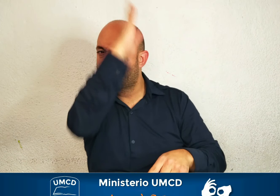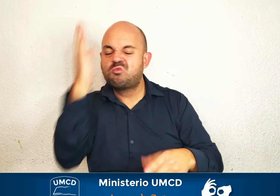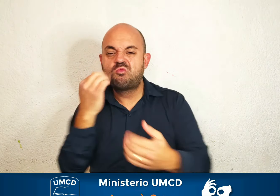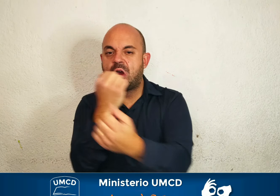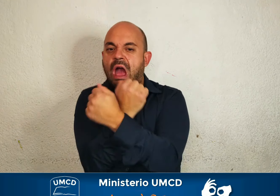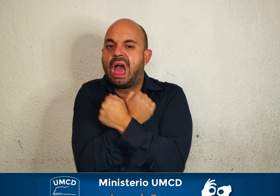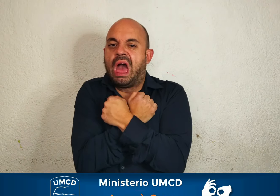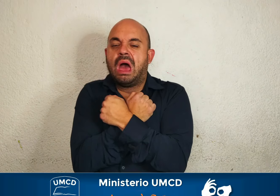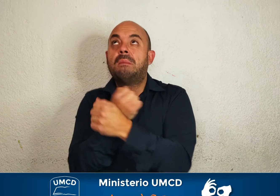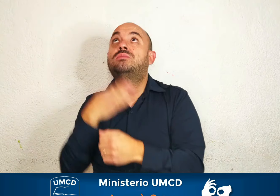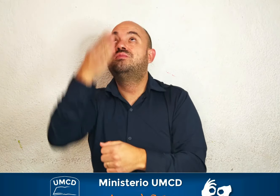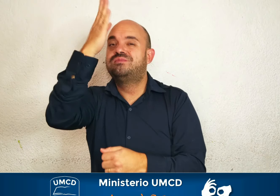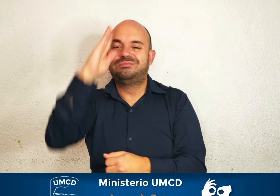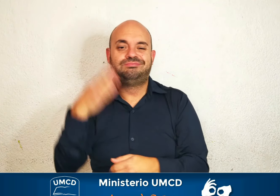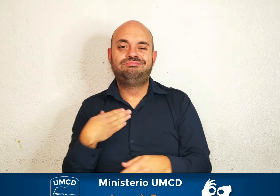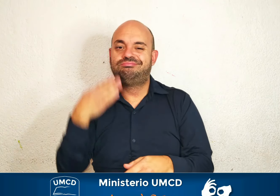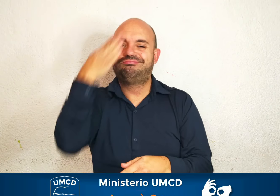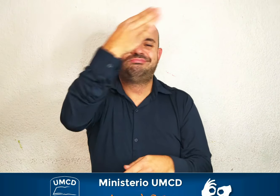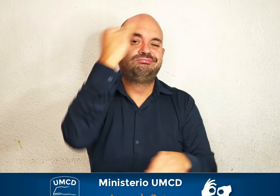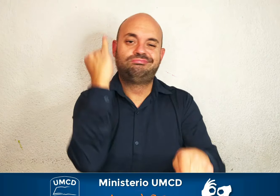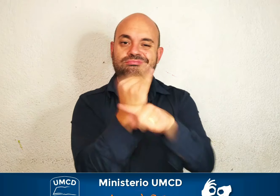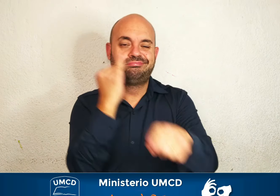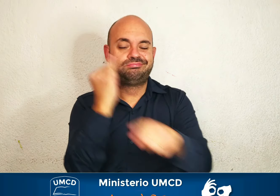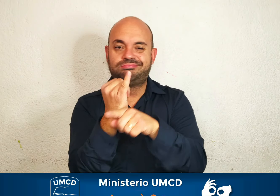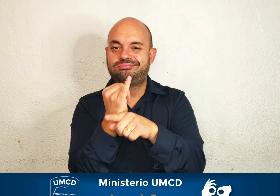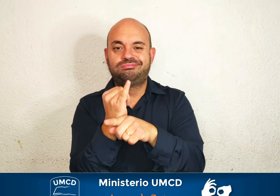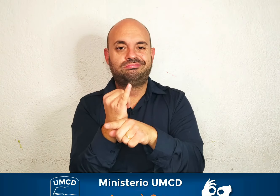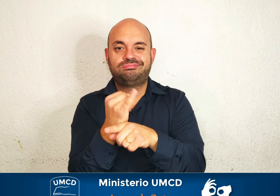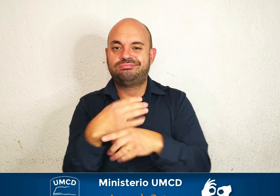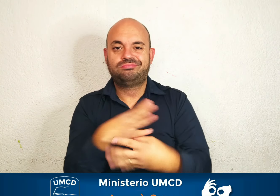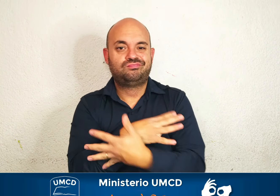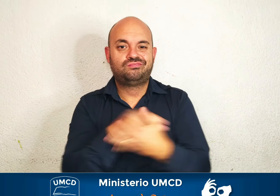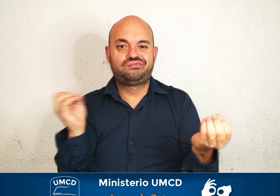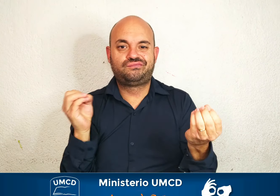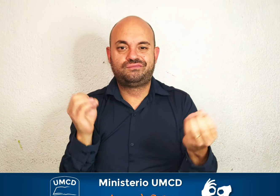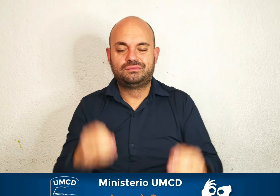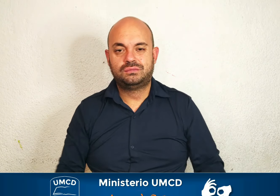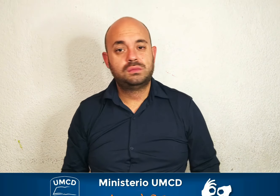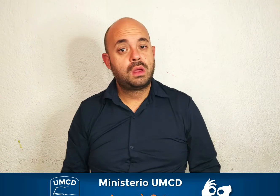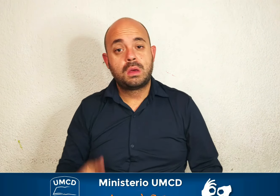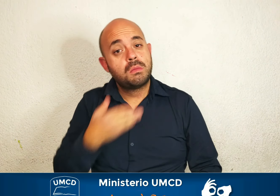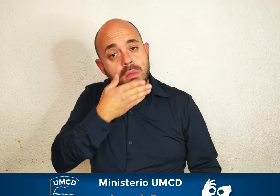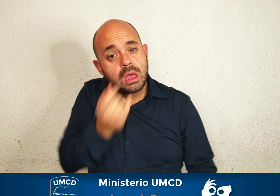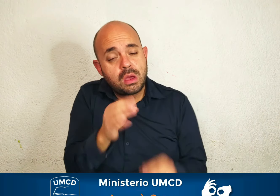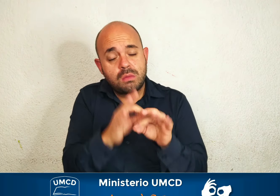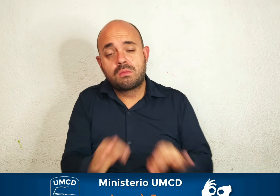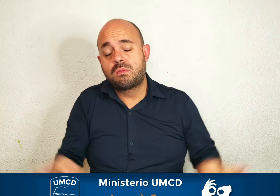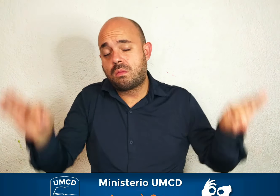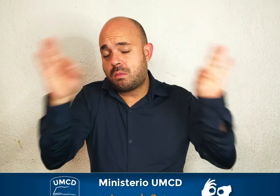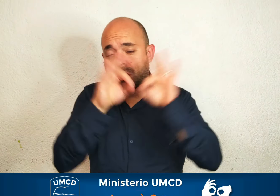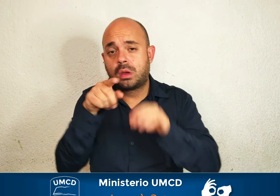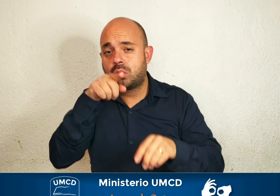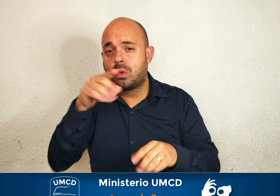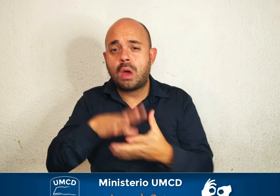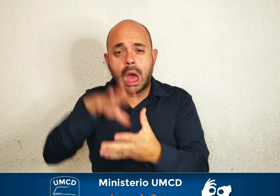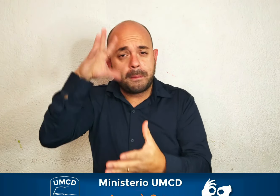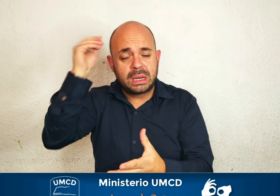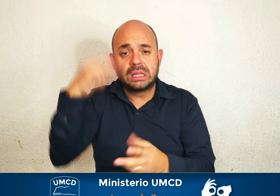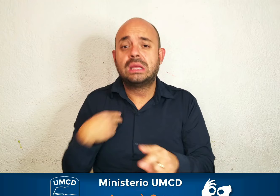o nuestra religión, por decirlo así, debe ser basada en una relación